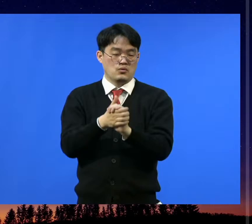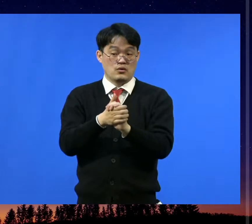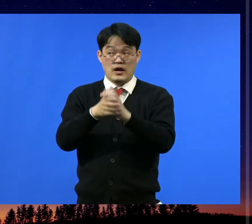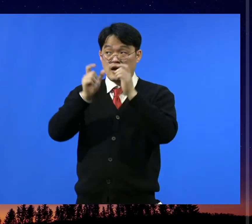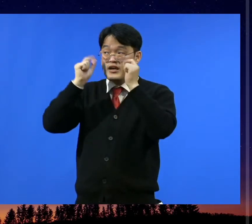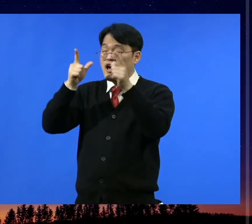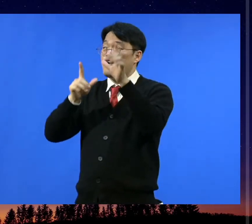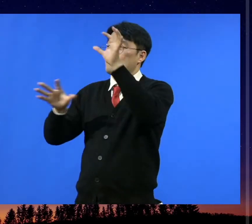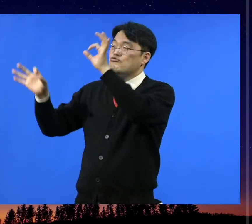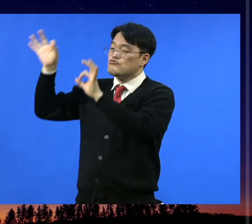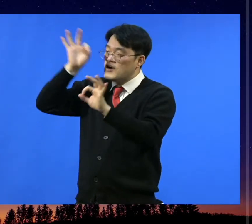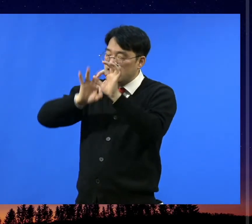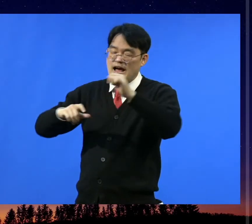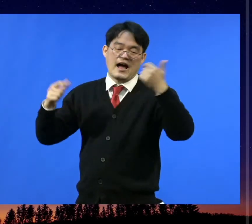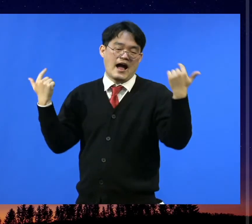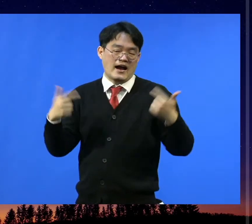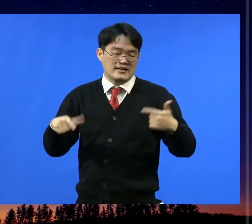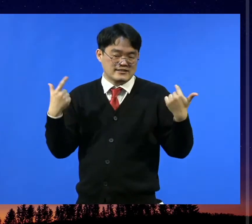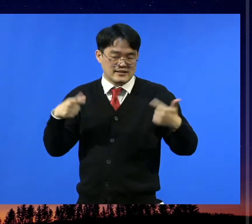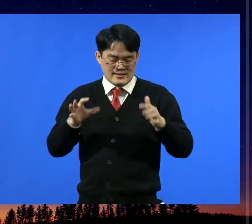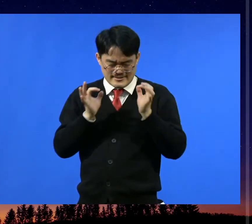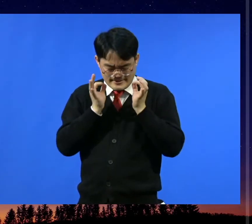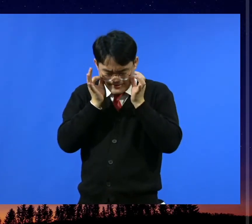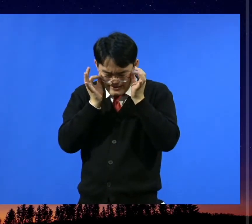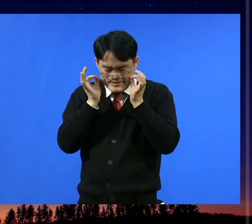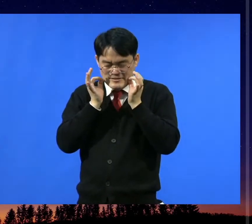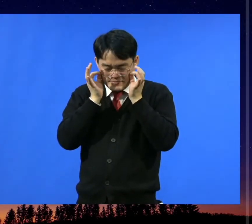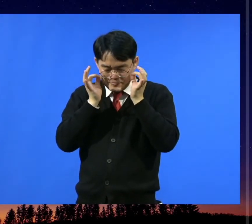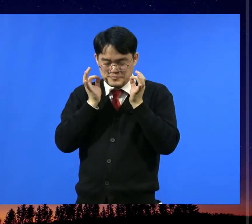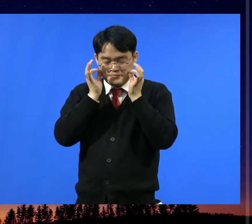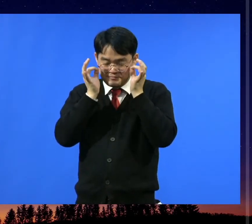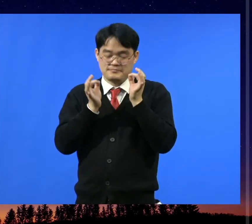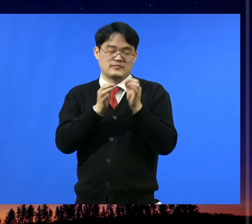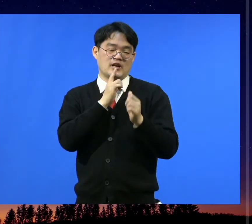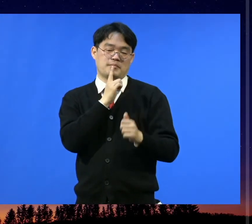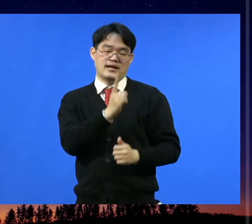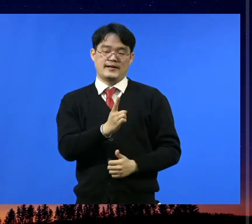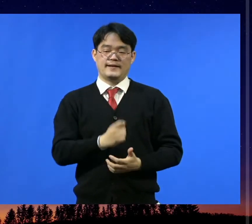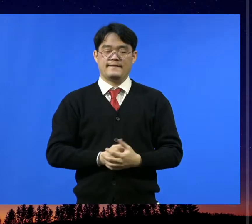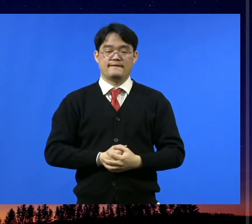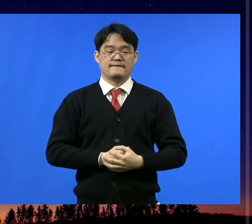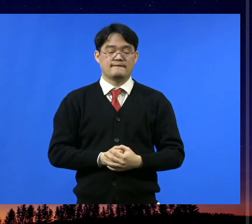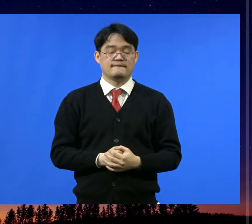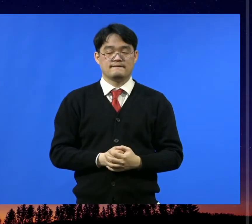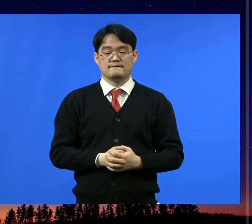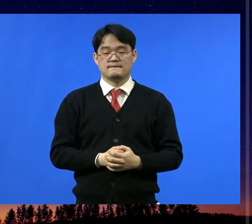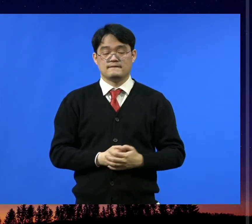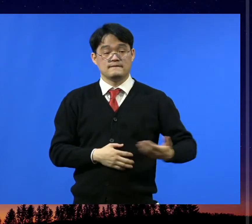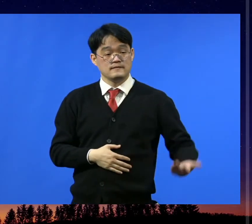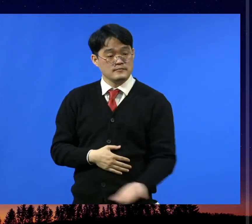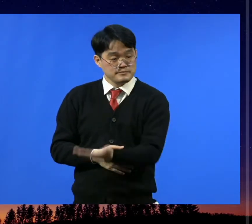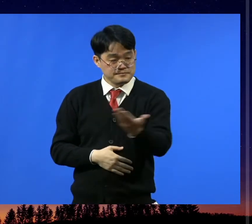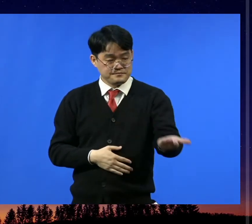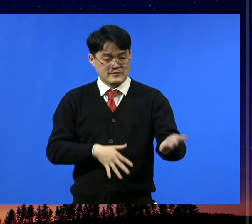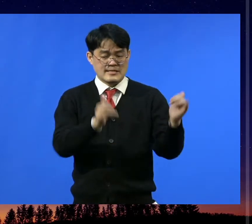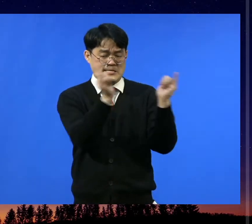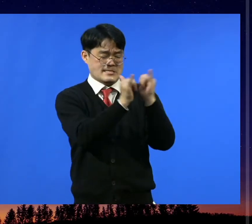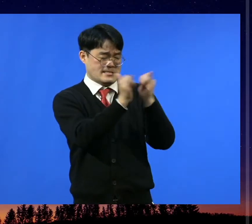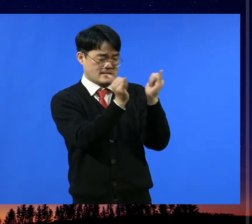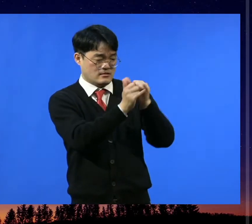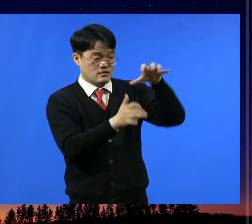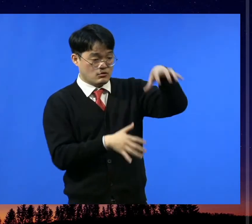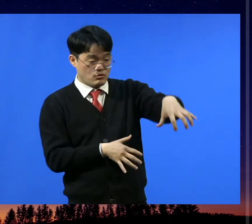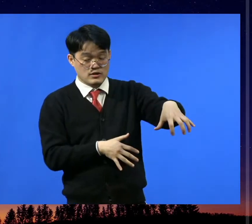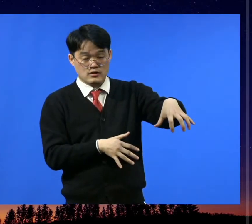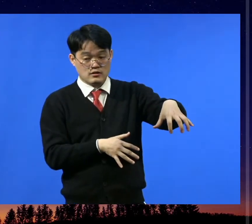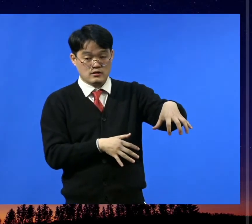어떻게요? 항상 힘쓰며 그랬습니다. 깨어 구하기를 항상 힘쓰며. 여러분, 전쟁터에 있는 군인에게 제일 중요한